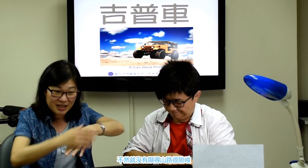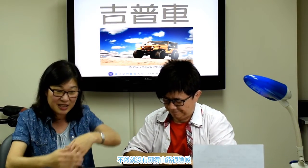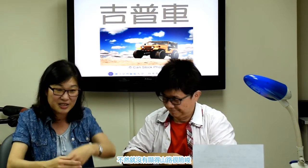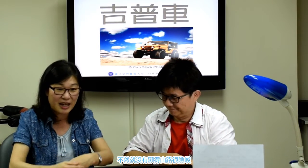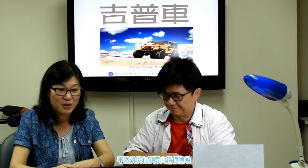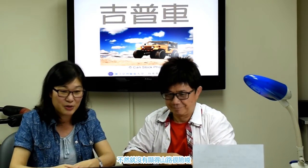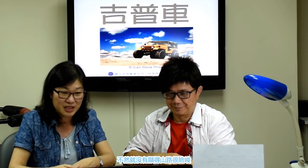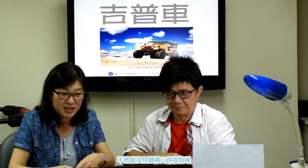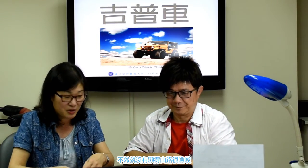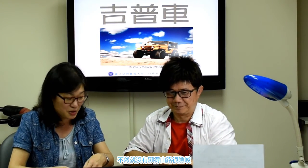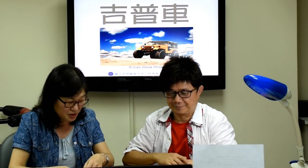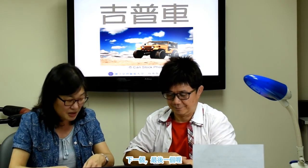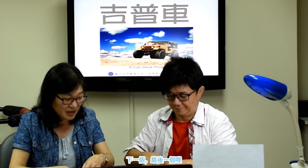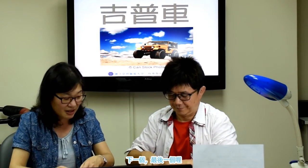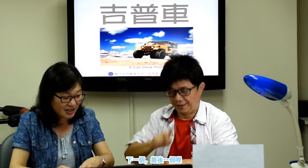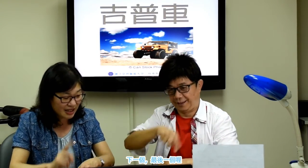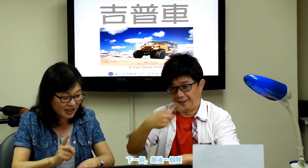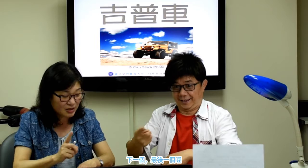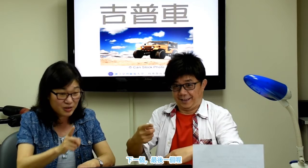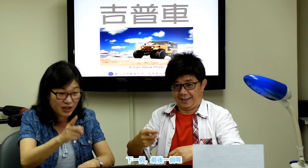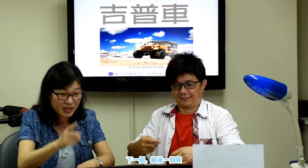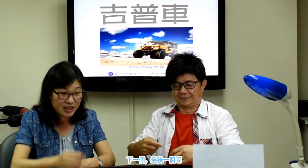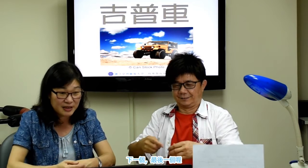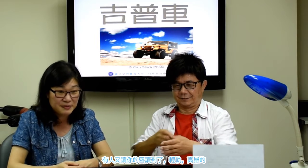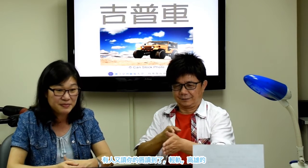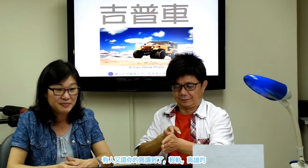个山路很险峻。好，下一个，最后一个哦，